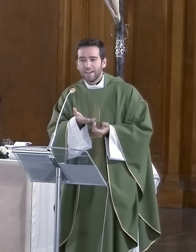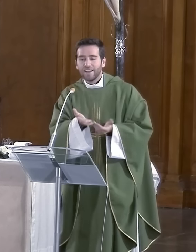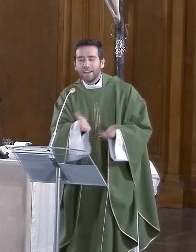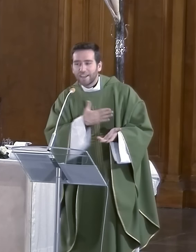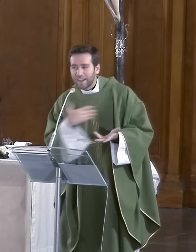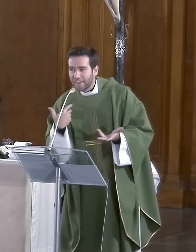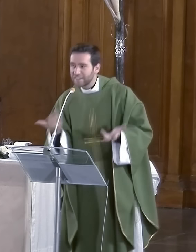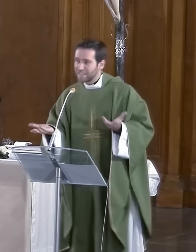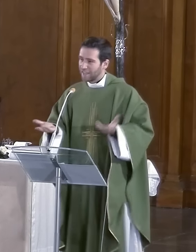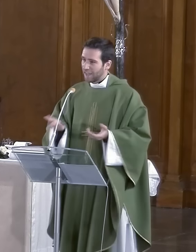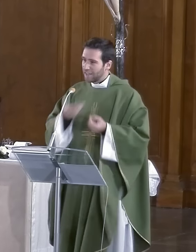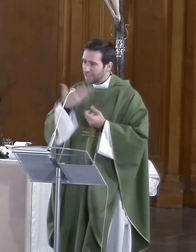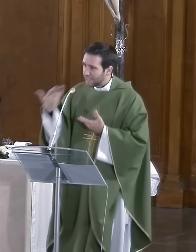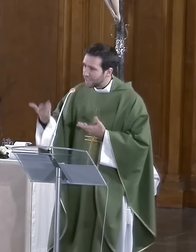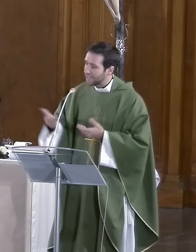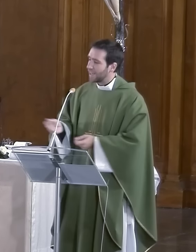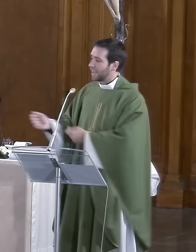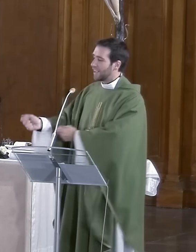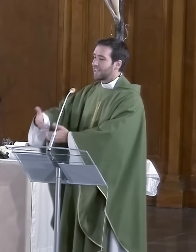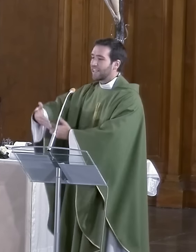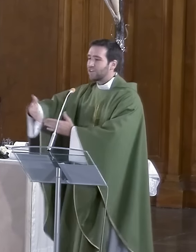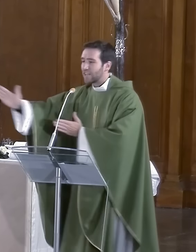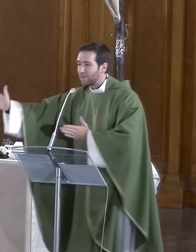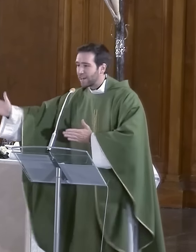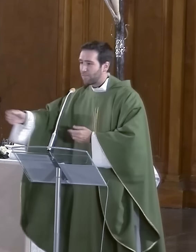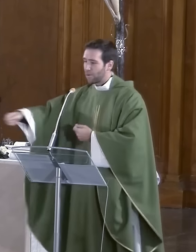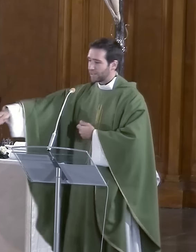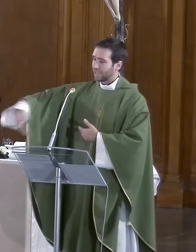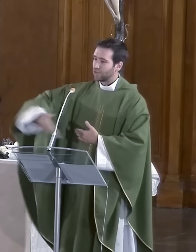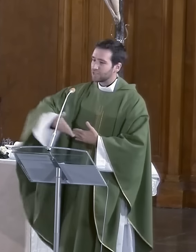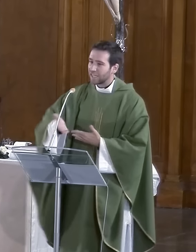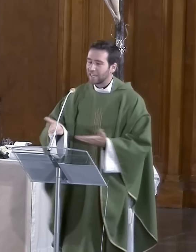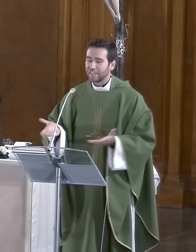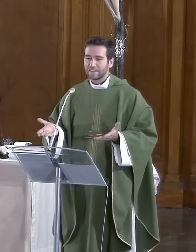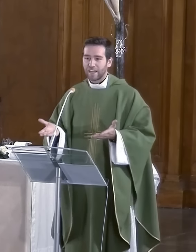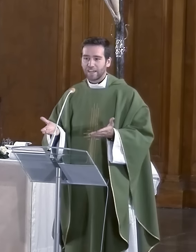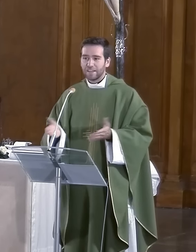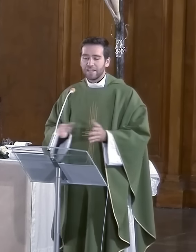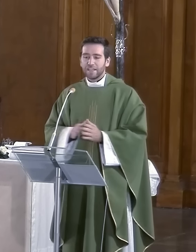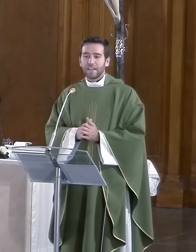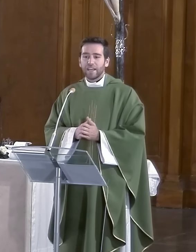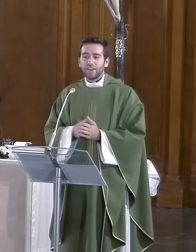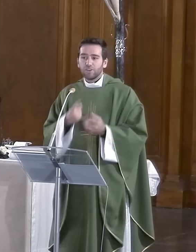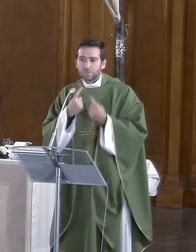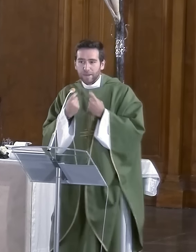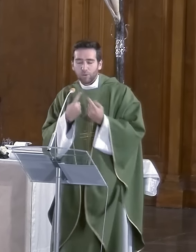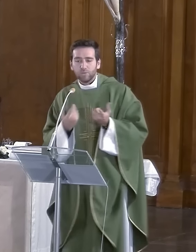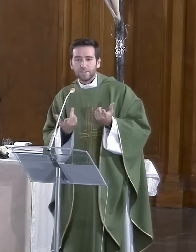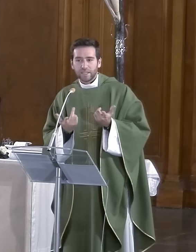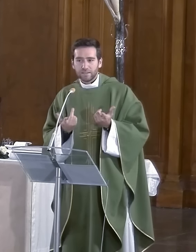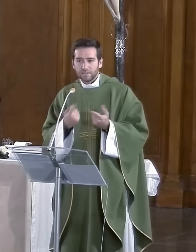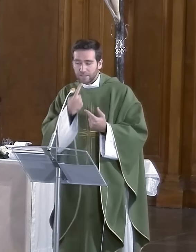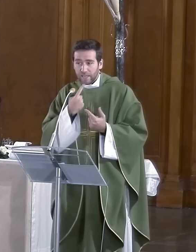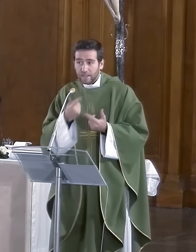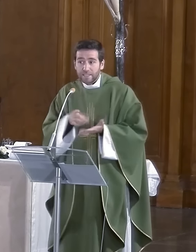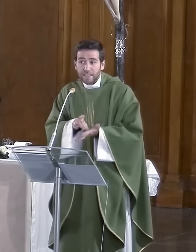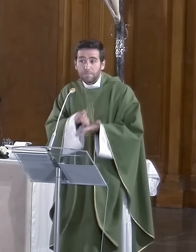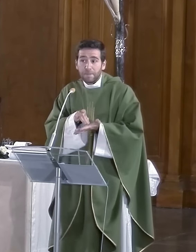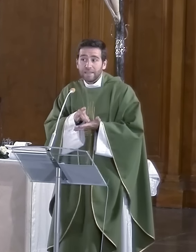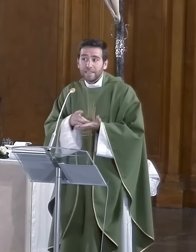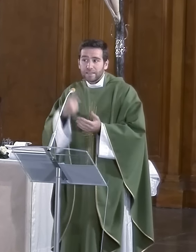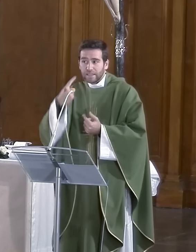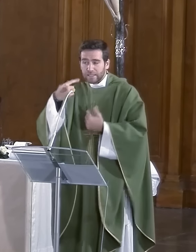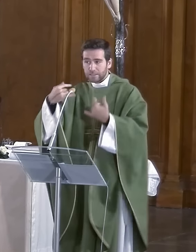digan qué desea, qué quiere, que nos abran la puerta, que nos dejen entrar, que nos pregunten, que